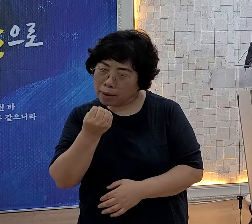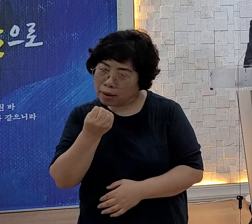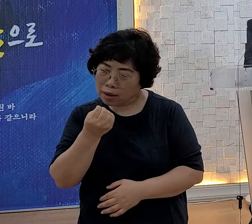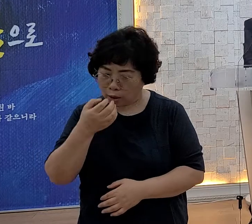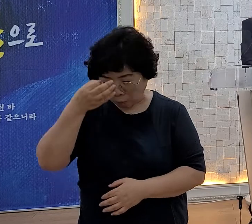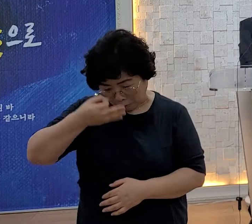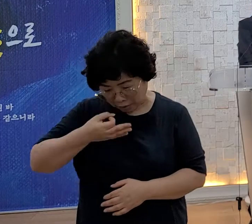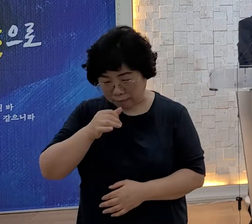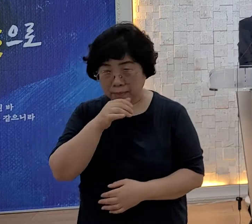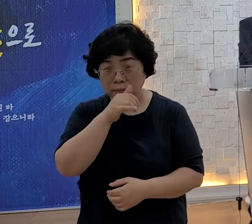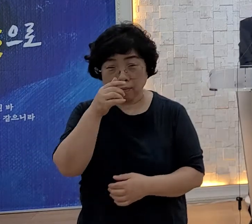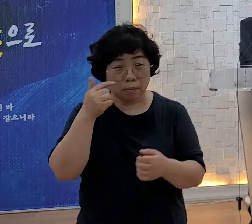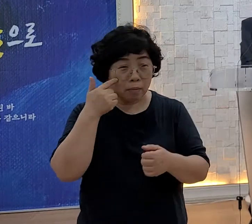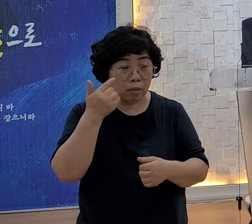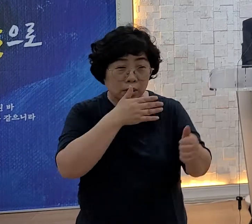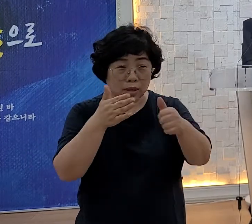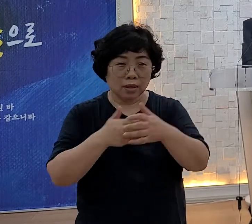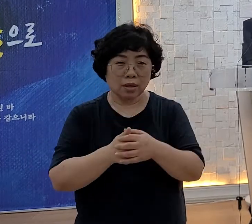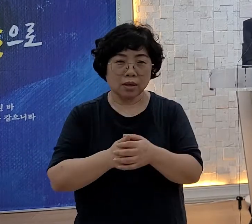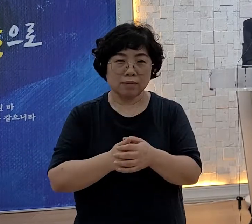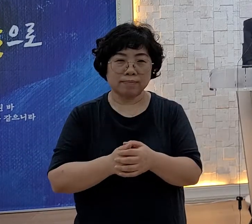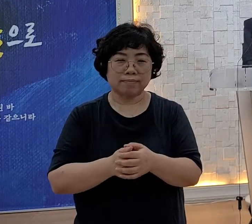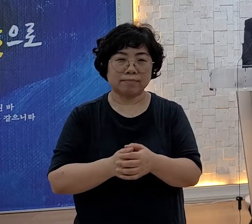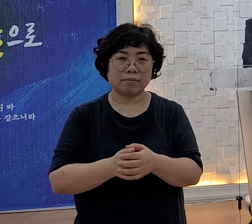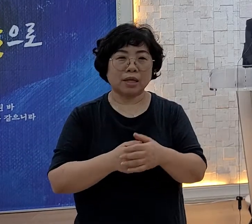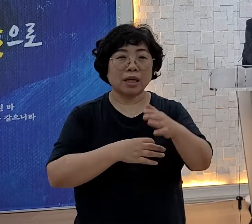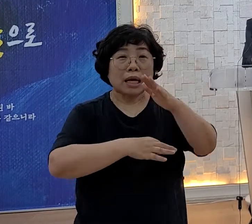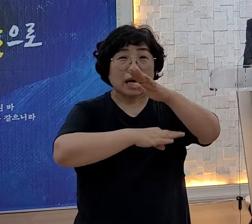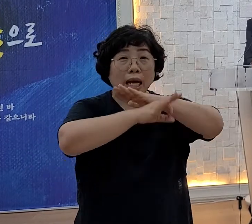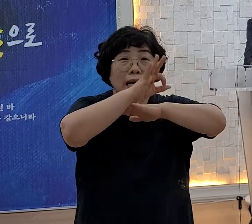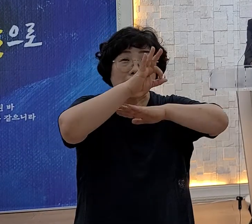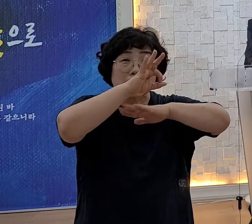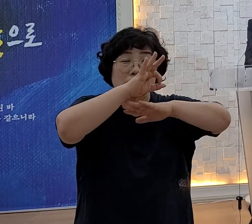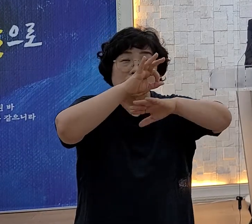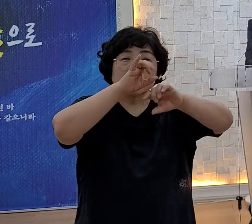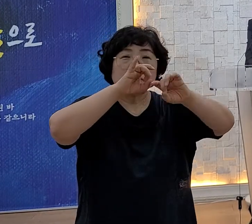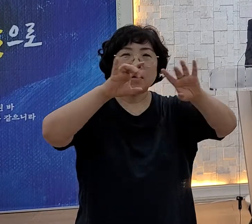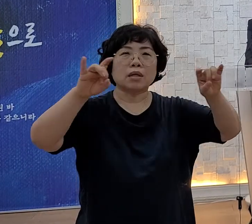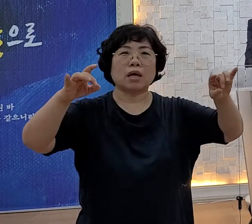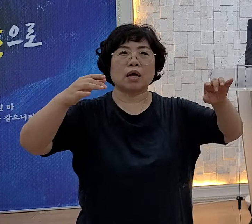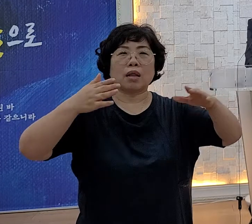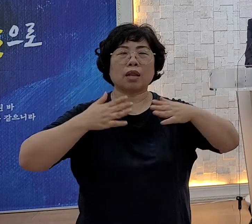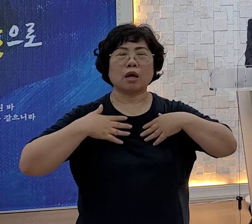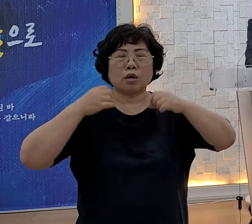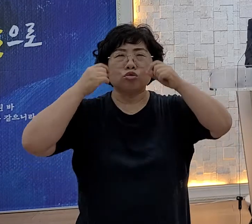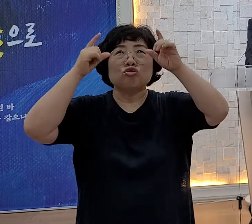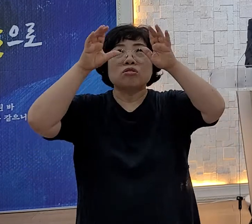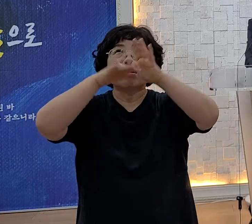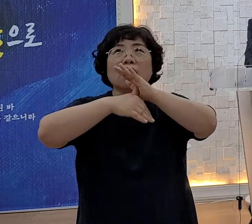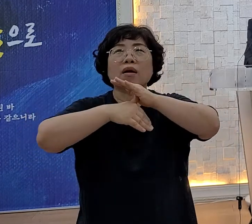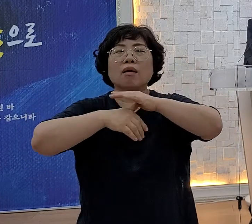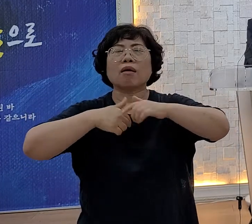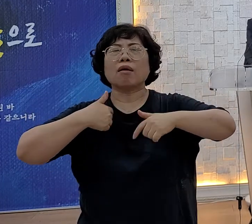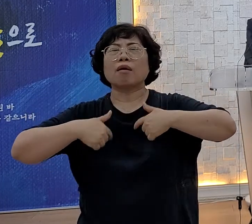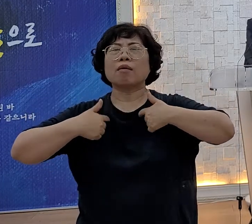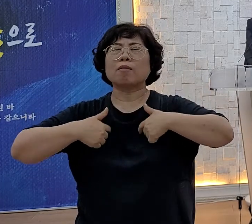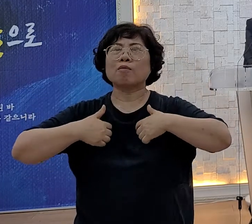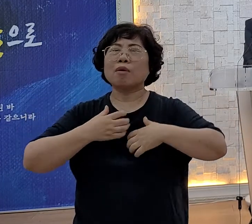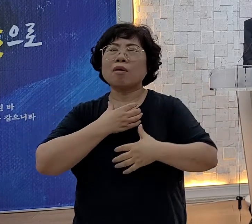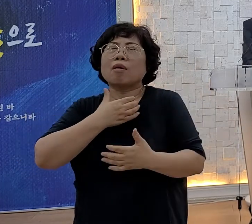눈 뜰 때 감격이 있습니까? 어떠세요? 매일매일 오늘도 아침에 일어날 때 감격이